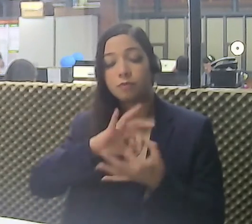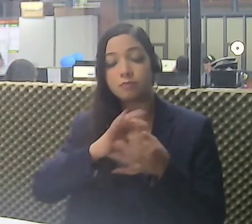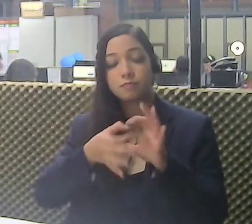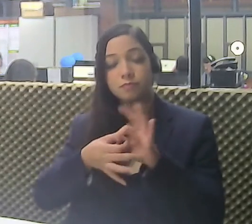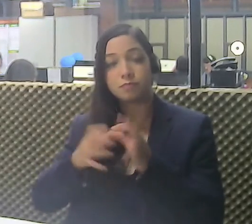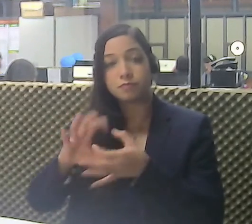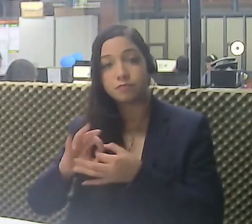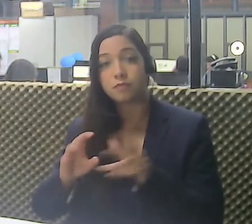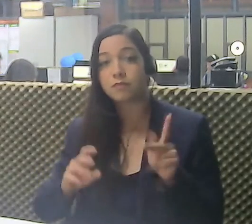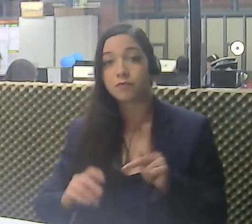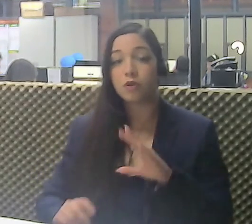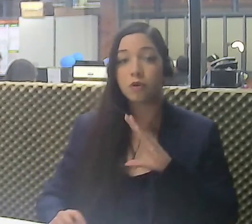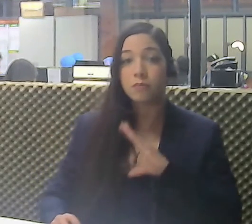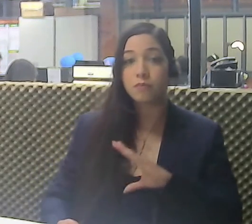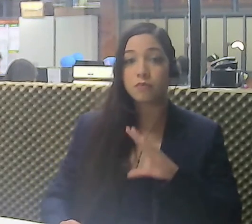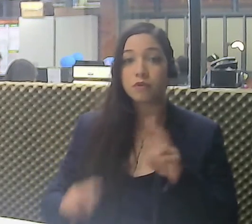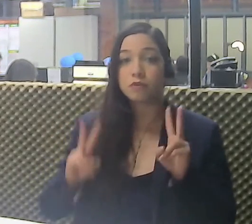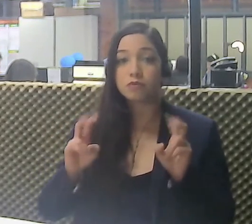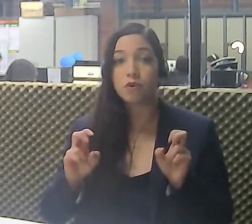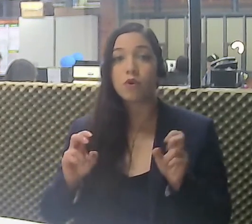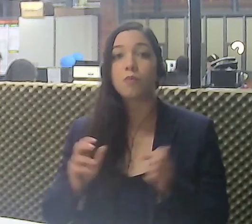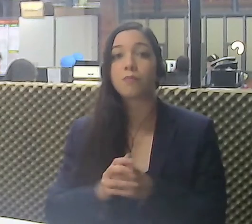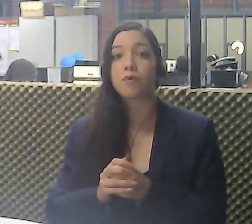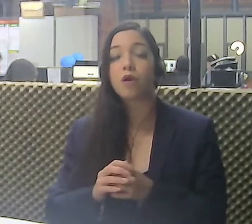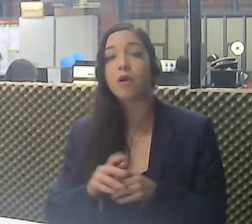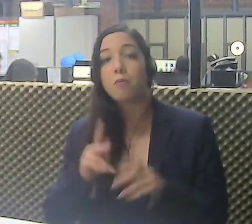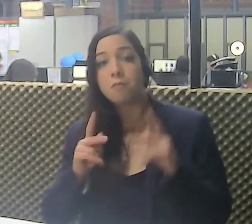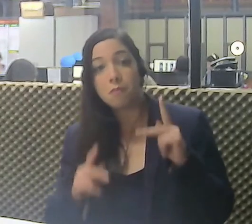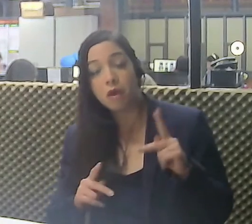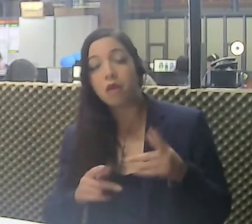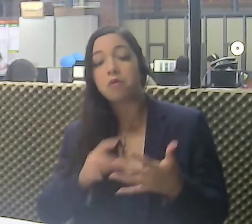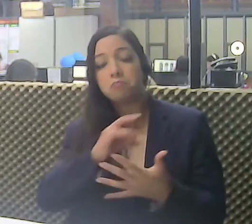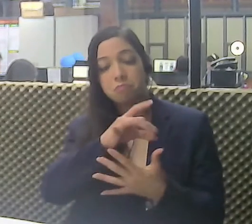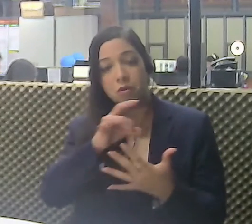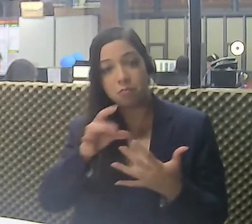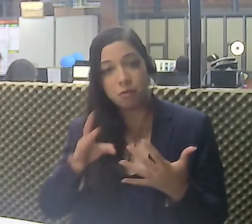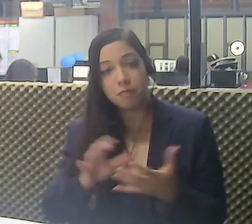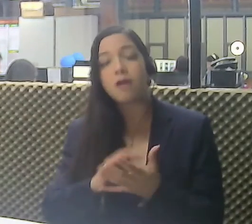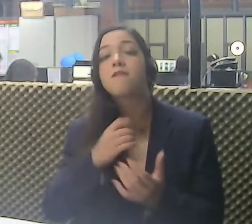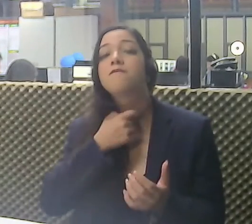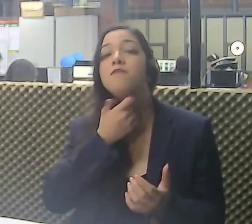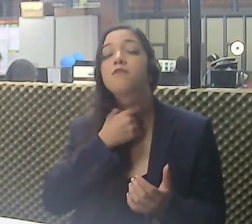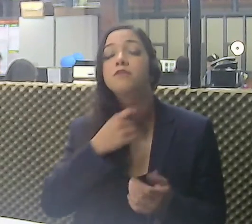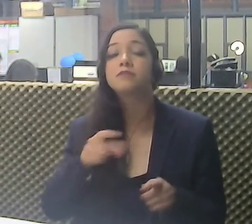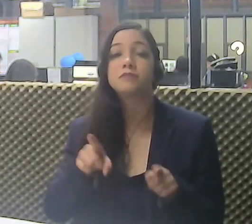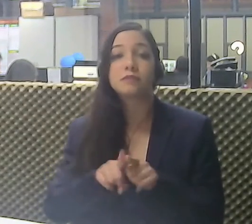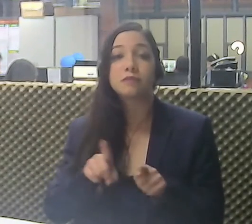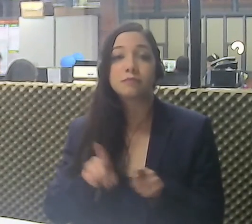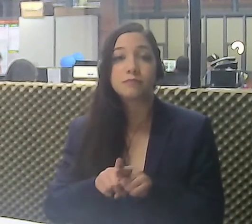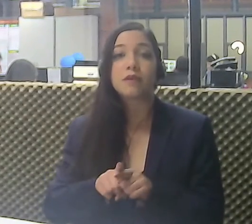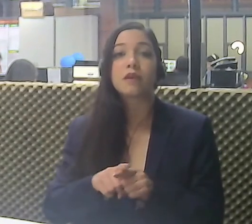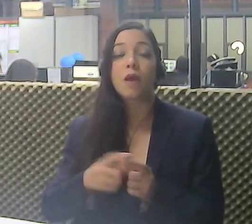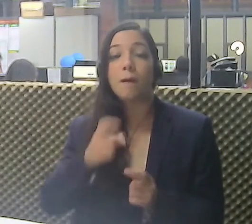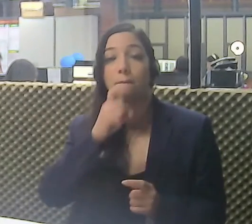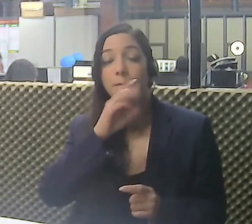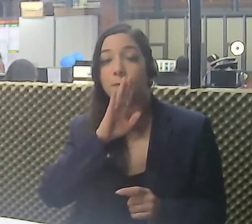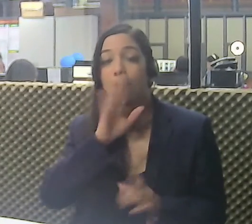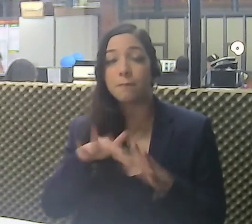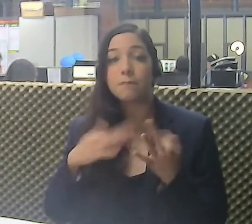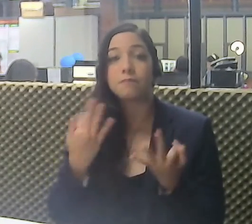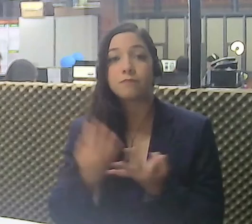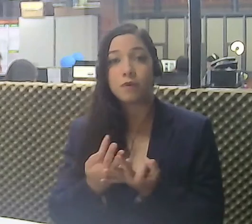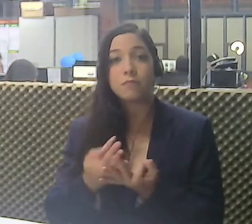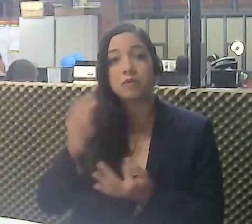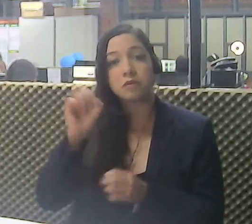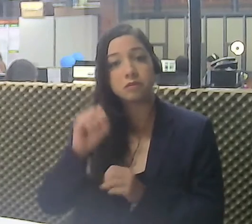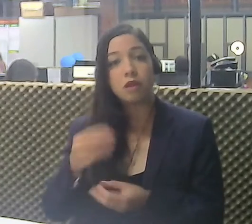os professores de português trabalharam o fonema, o P, né? E além disso, envolvemos os pais. Os pais assinaram o